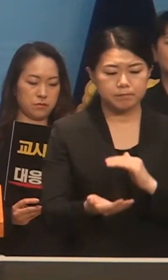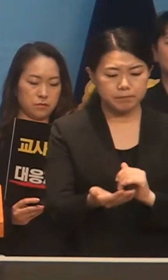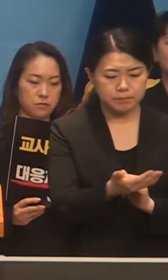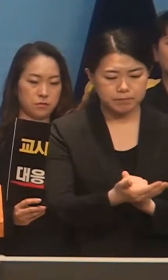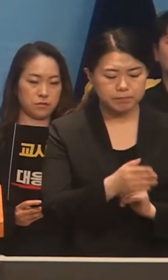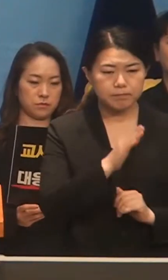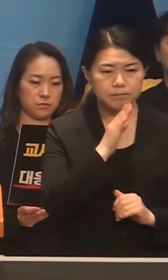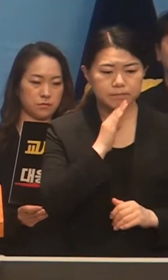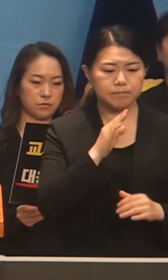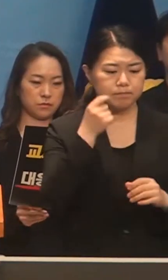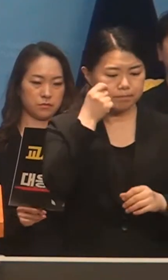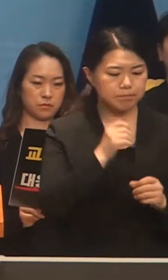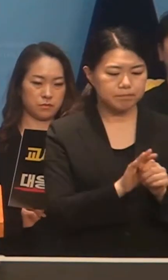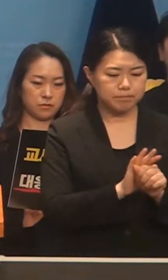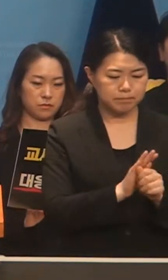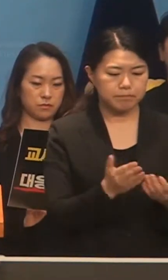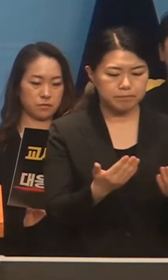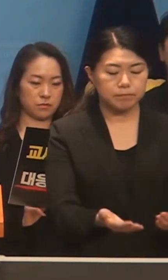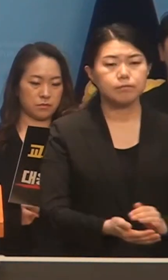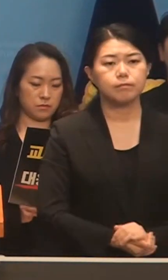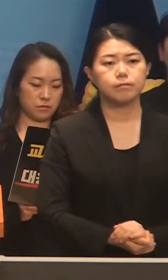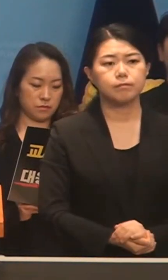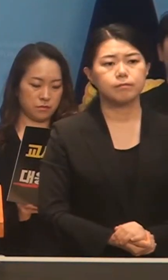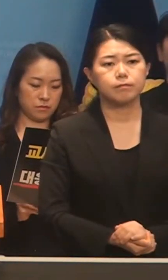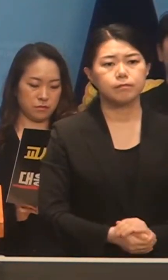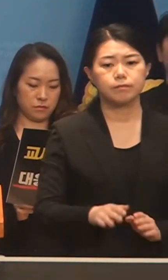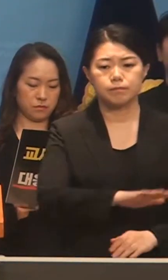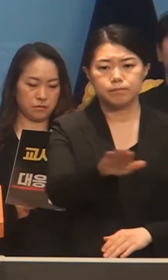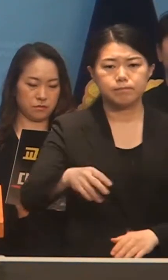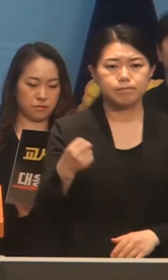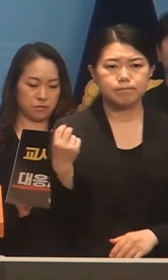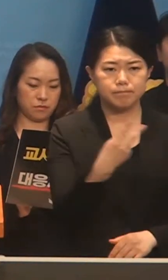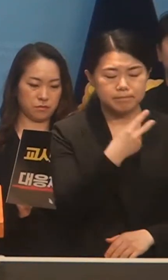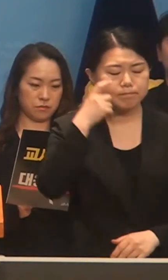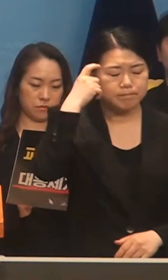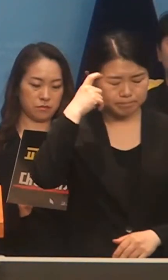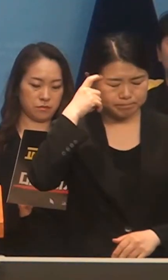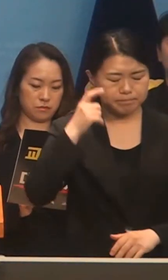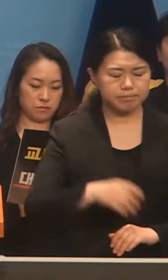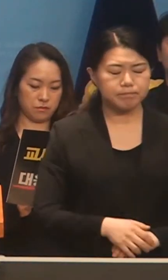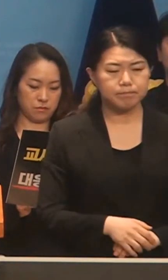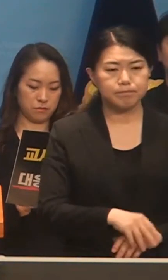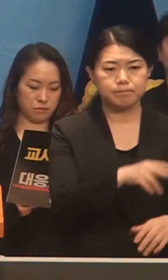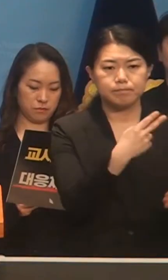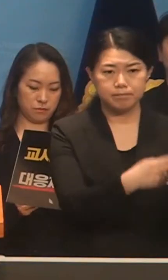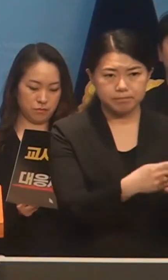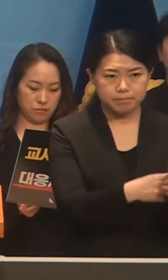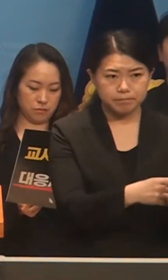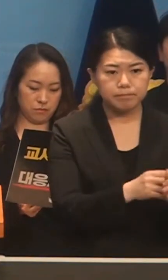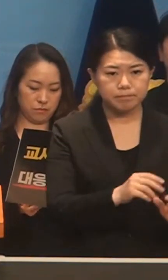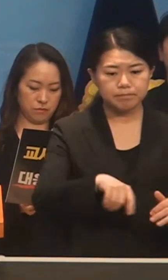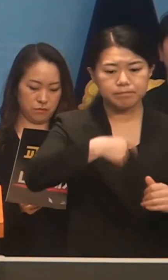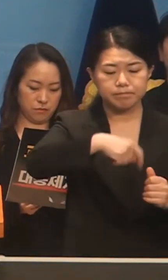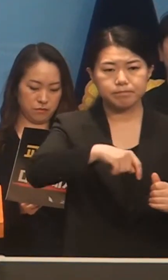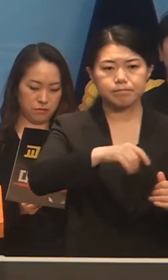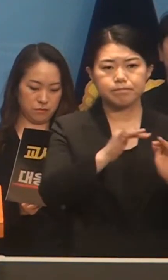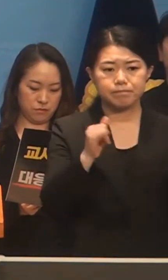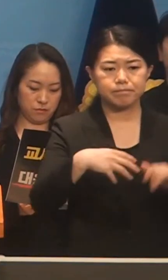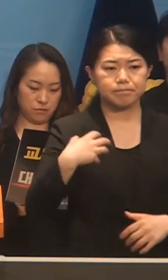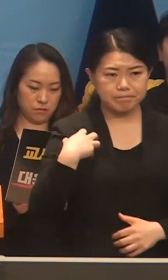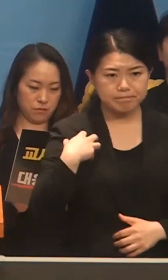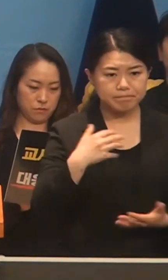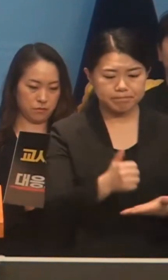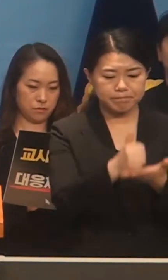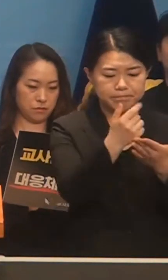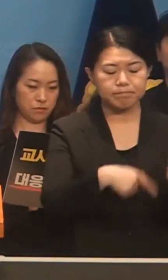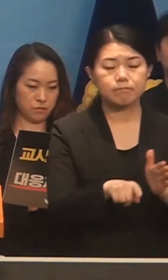유가족분들께 깊은 위로를 전합니다. 그리고 우리는 다짐합니다. 교사가 교육자로서 존중받는